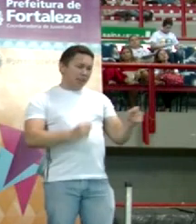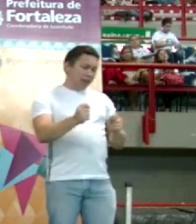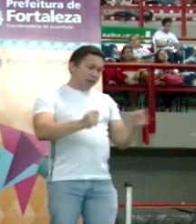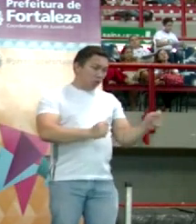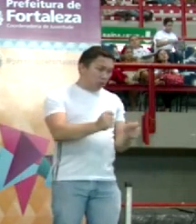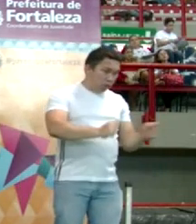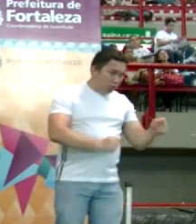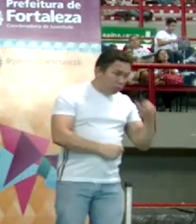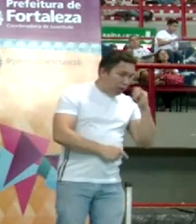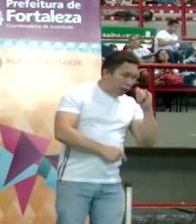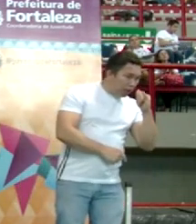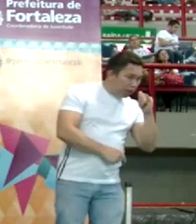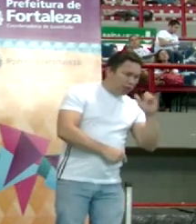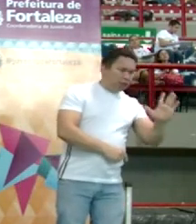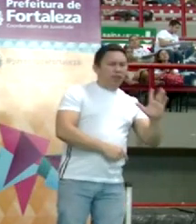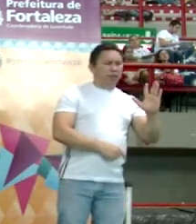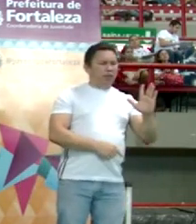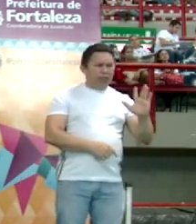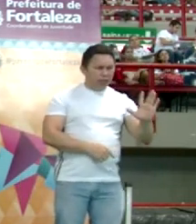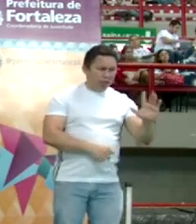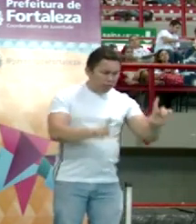vou desligar a geladeira, mas a televisão tá ligada.